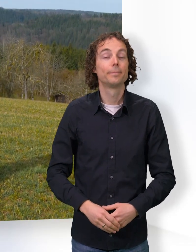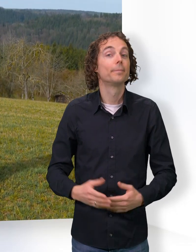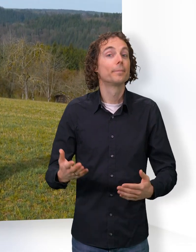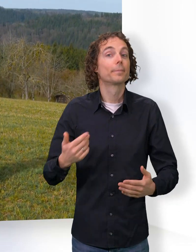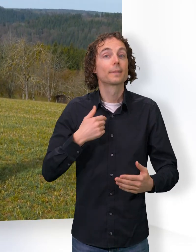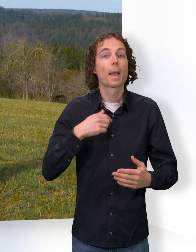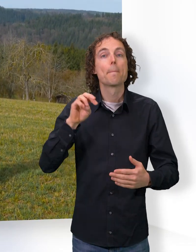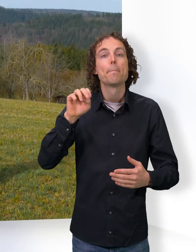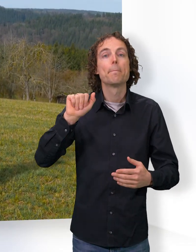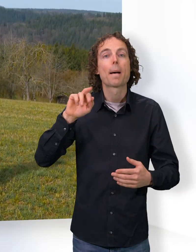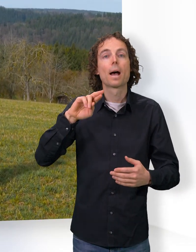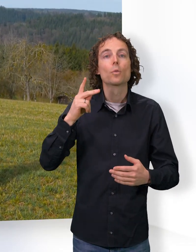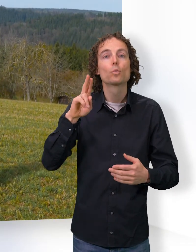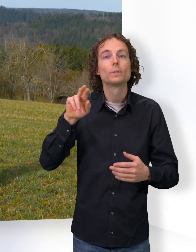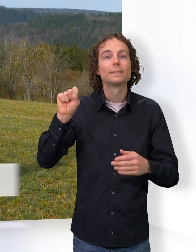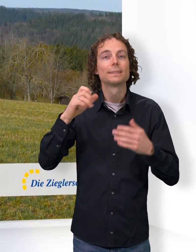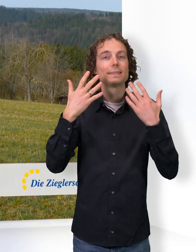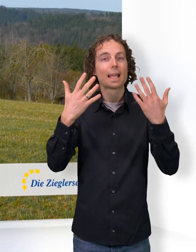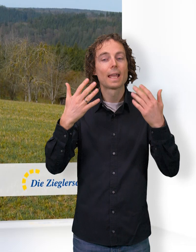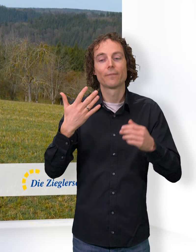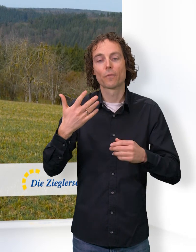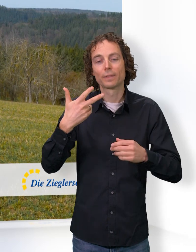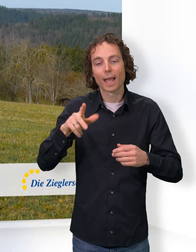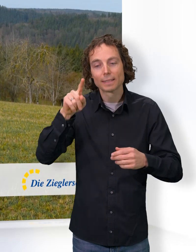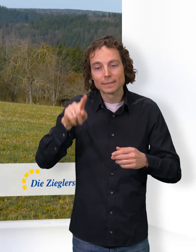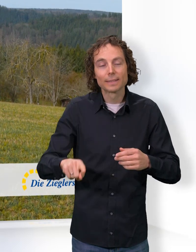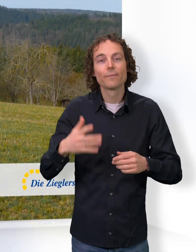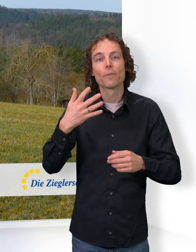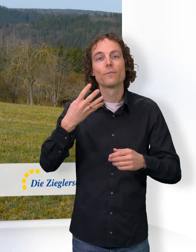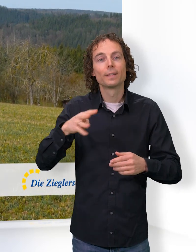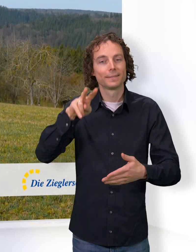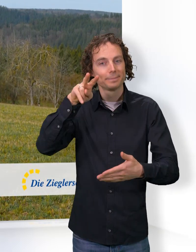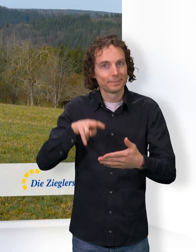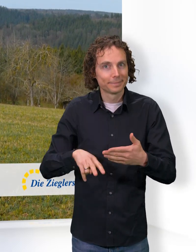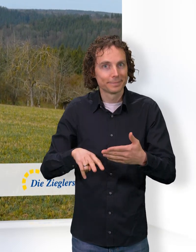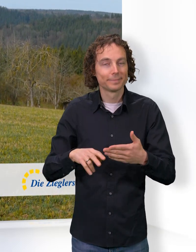Ich möchte aus Markus 10 die Verse 35 bis 45 lesen.